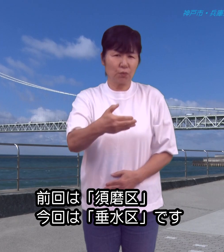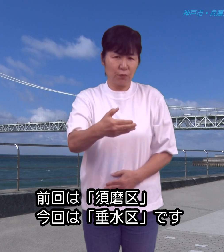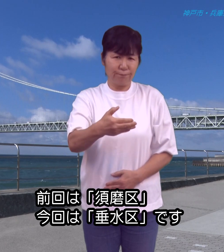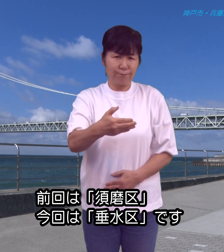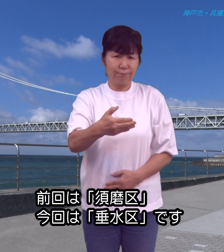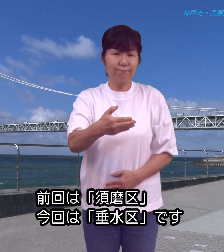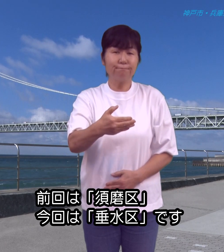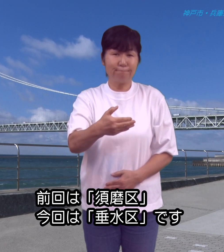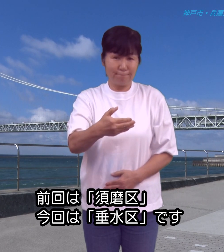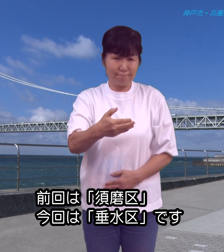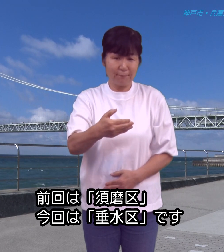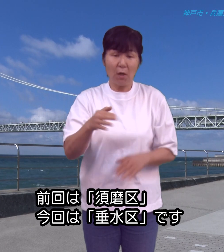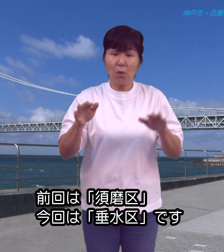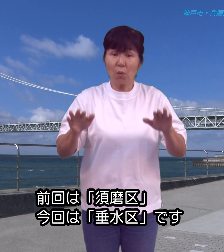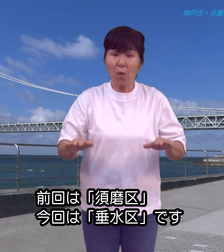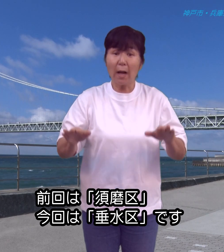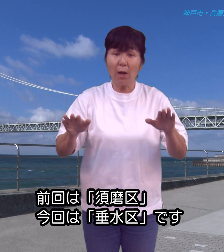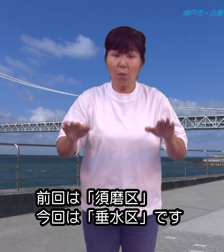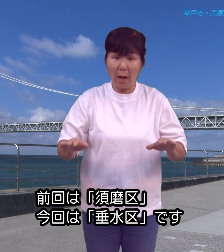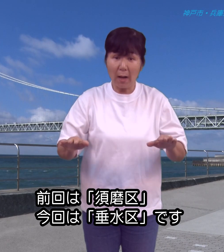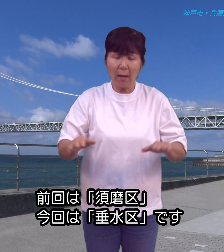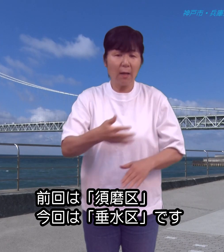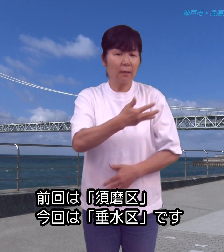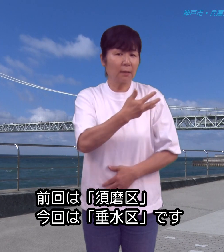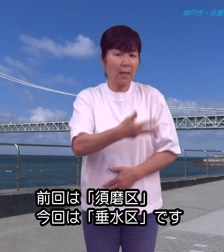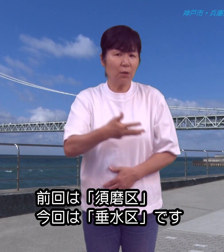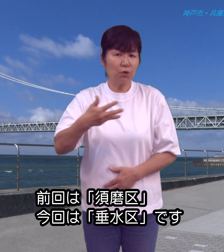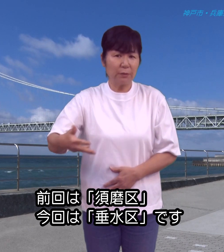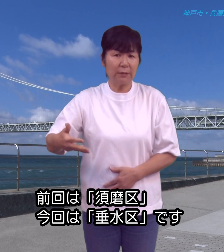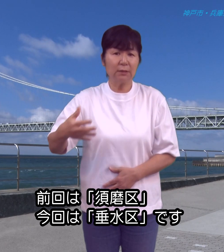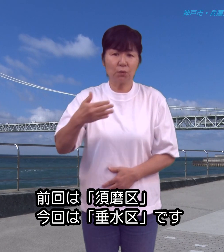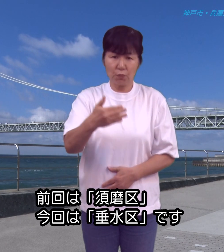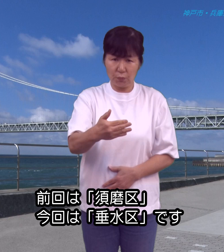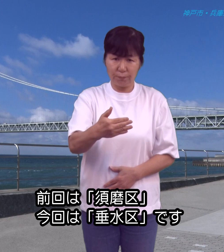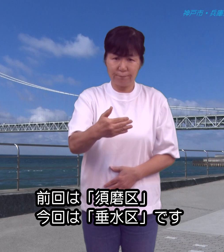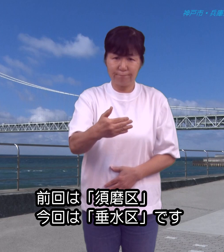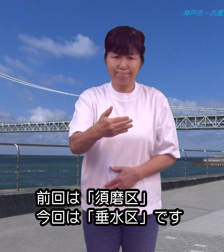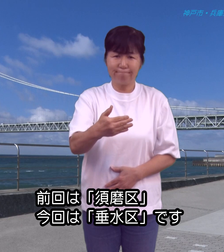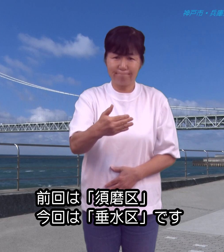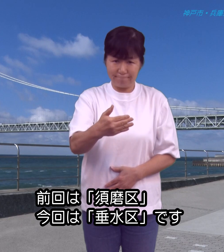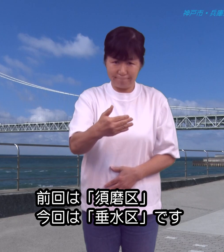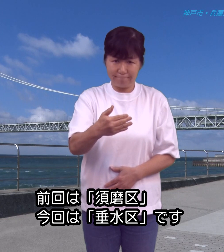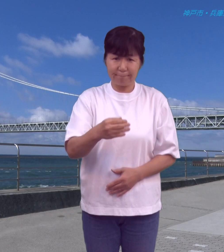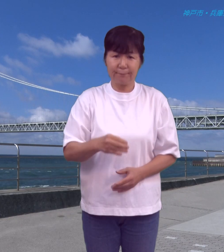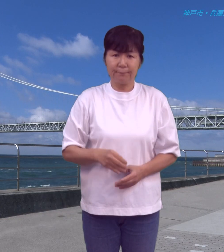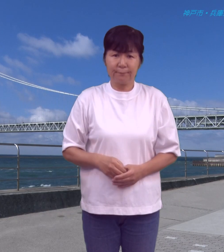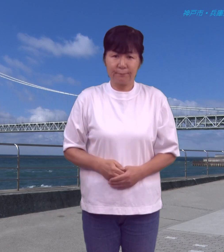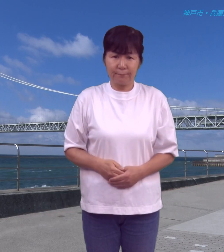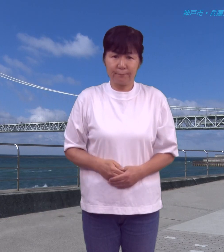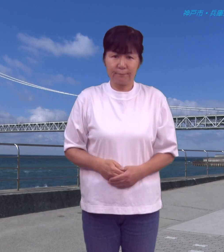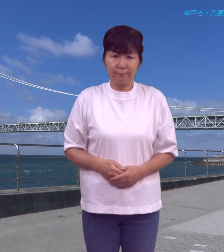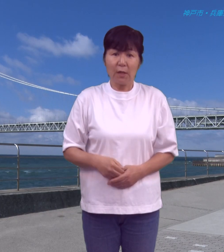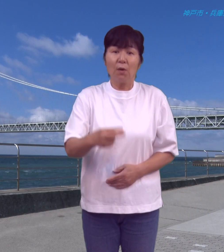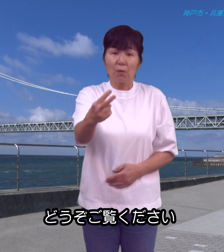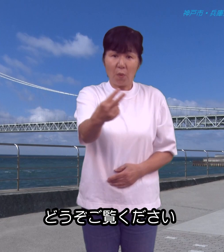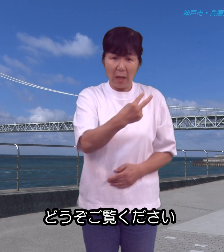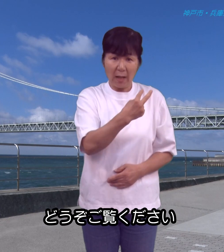前回は須磨区今回は垂水区ですどうぞ